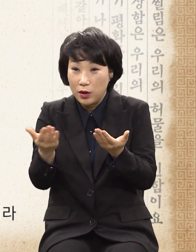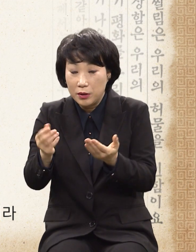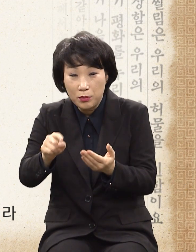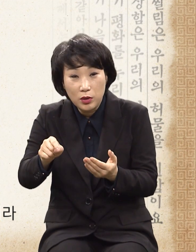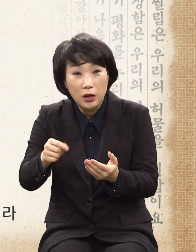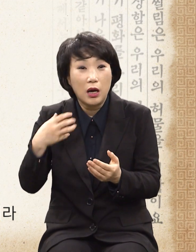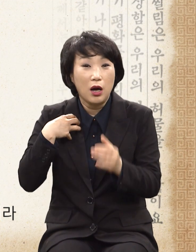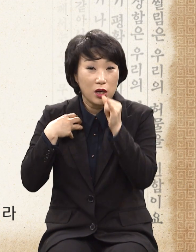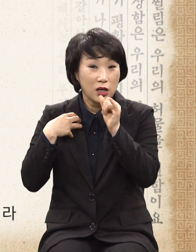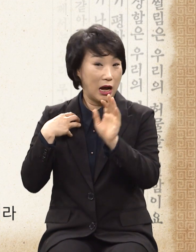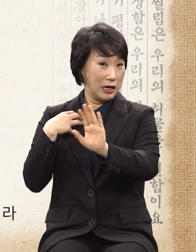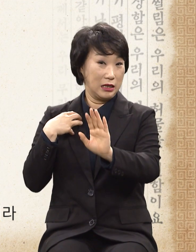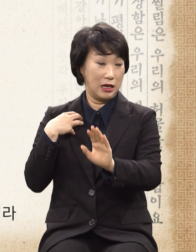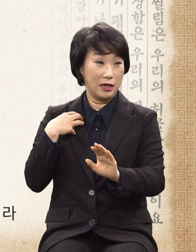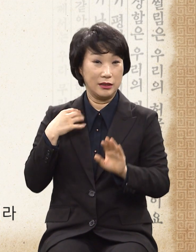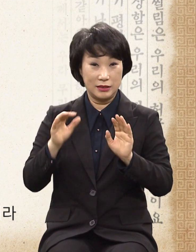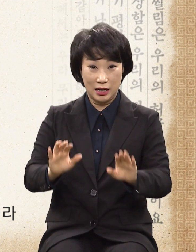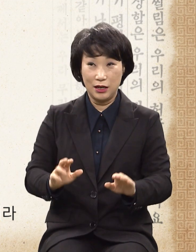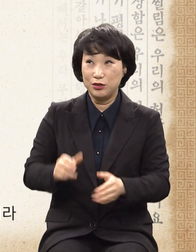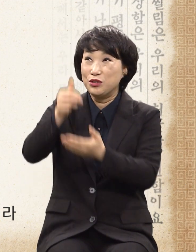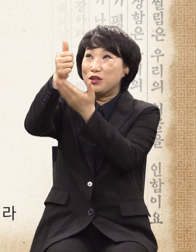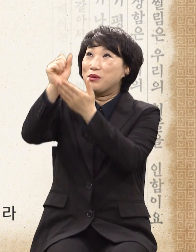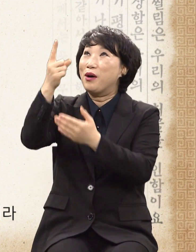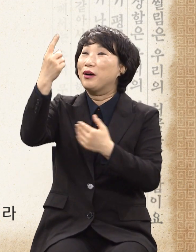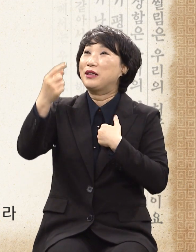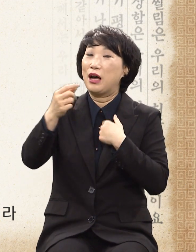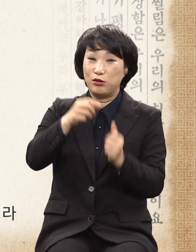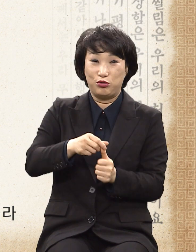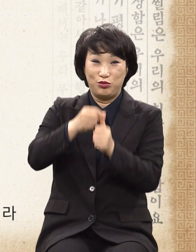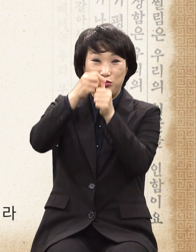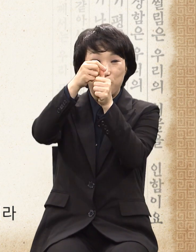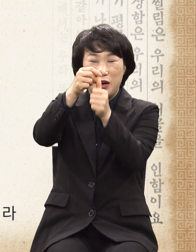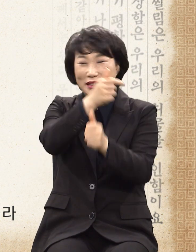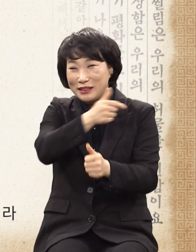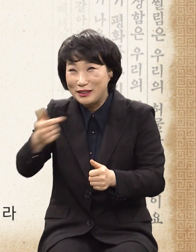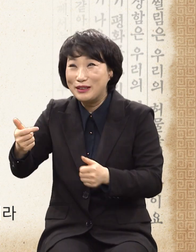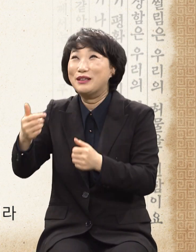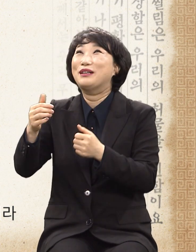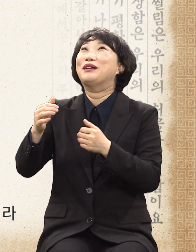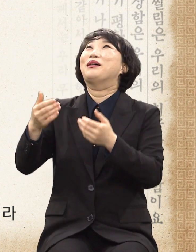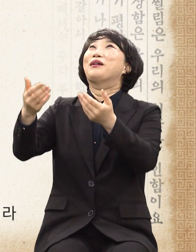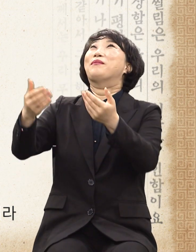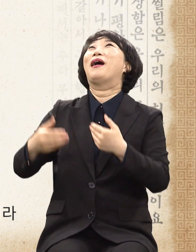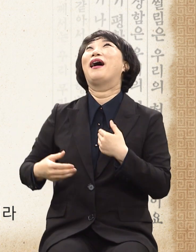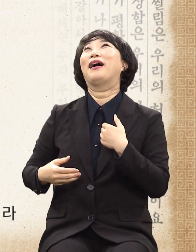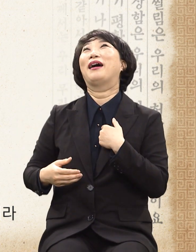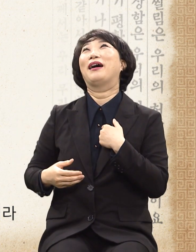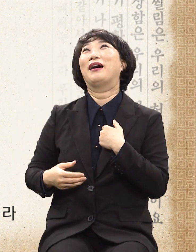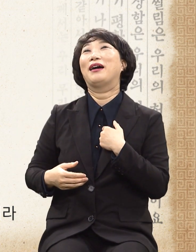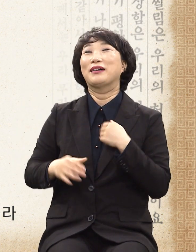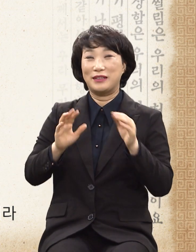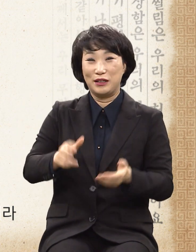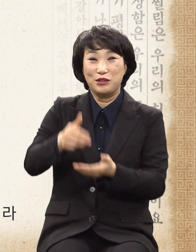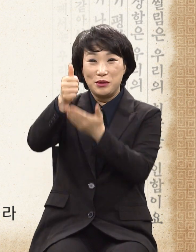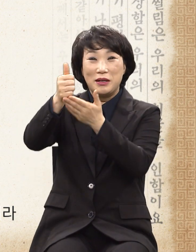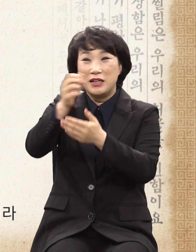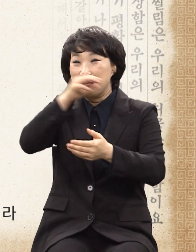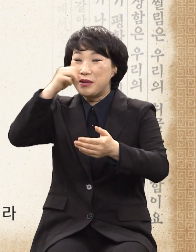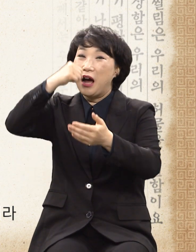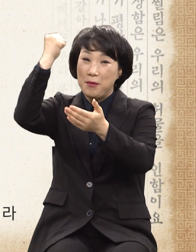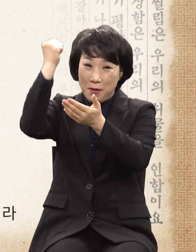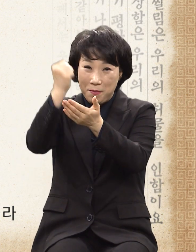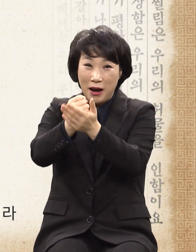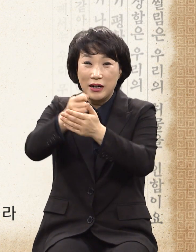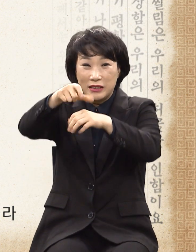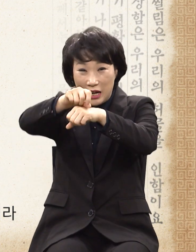아니에요. 내가 주님으로부터 엄청난 구원이라는 대가를, 그가 살찢고 피 흘려서